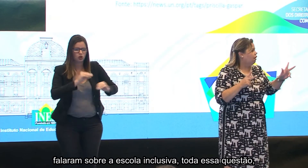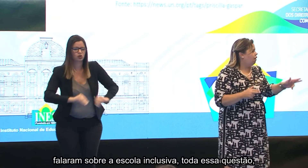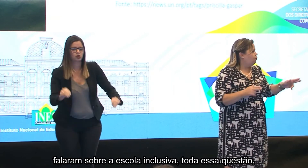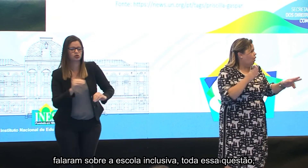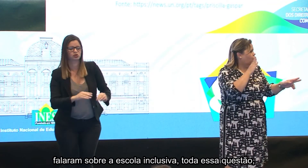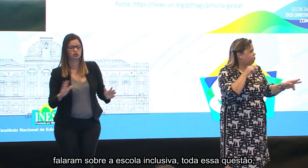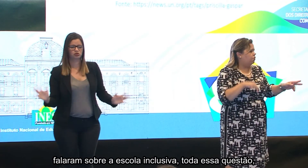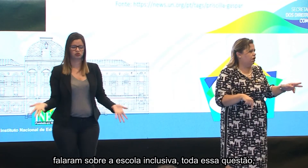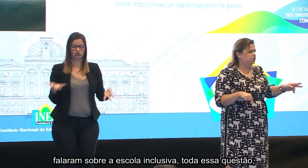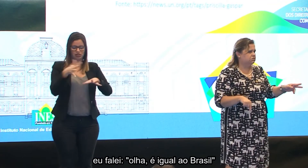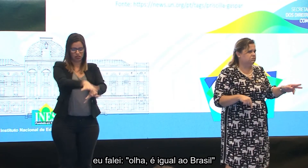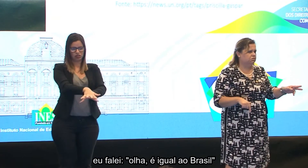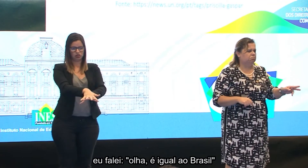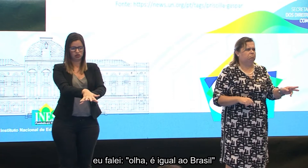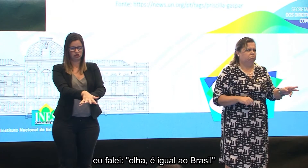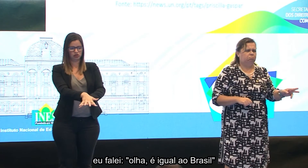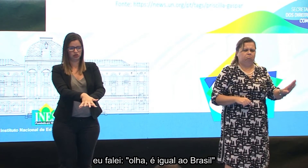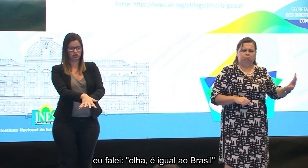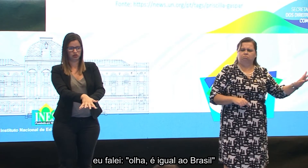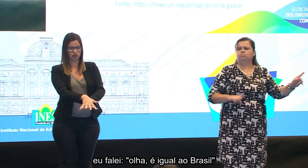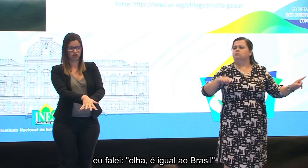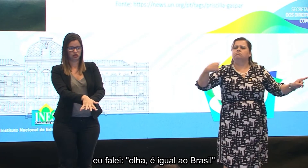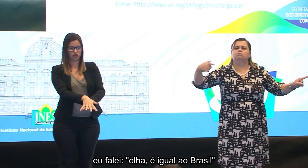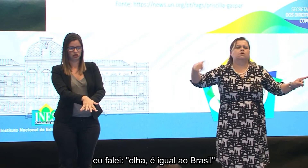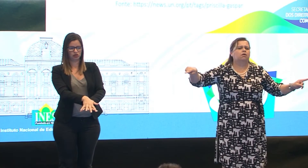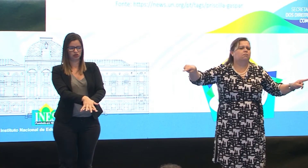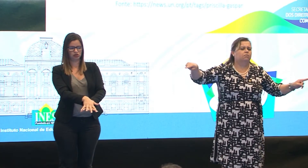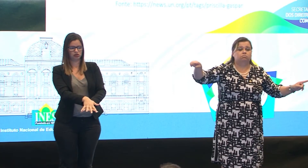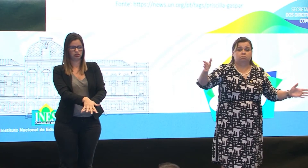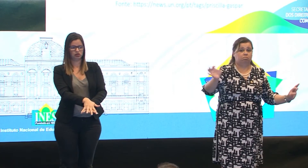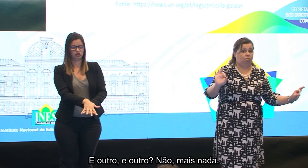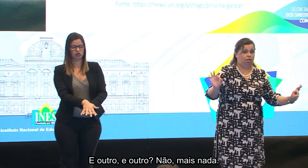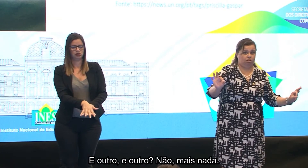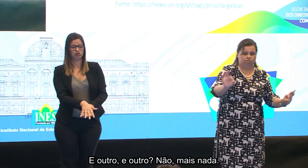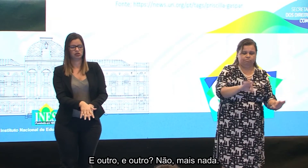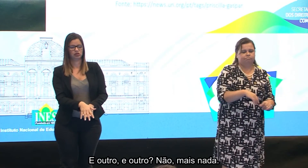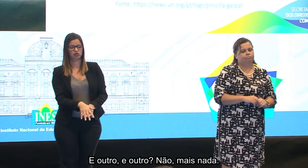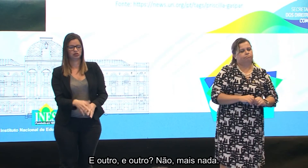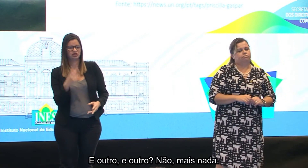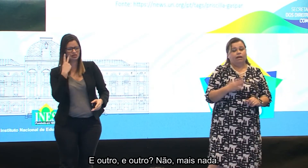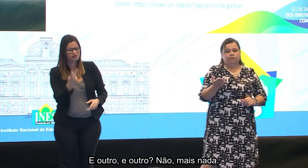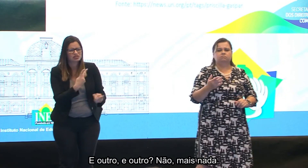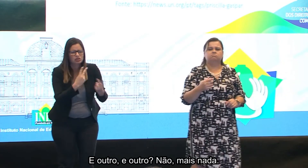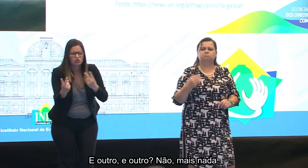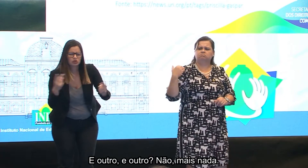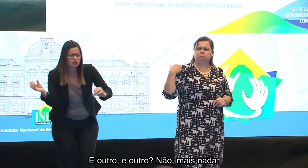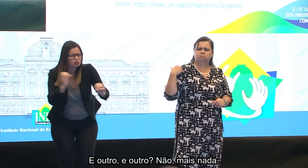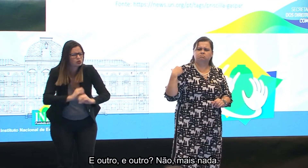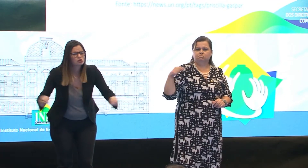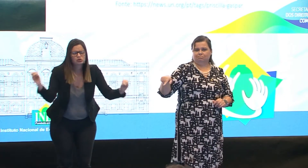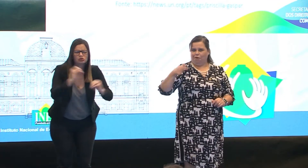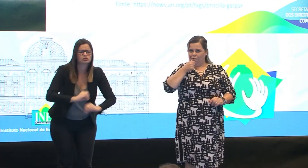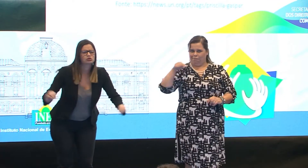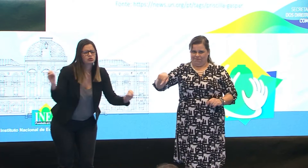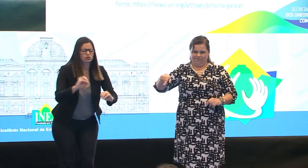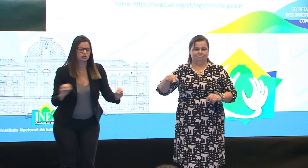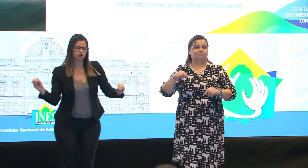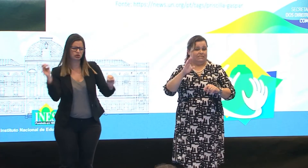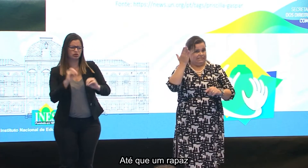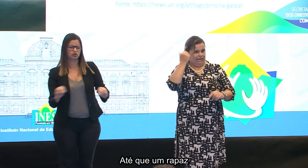essa questão. Aí eu falei, olha, igual o Brasil. E outro, e outro. Não, mais nada. Aí